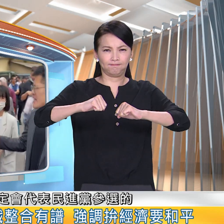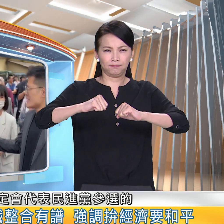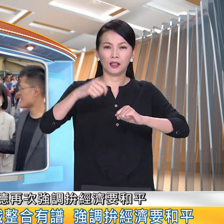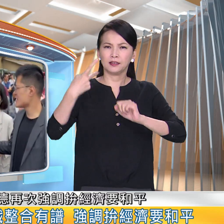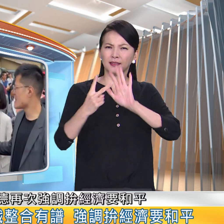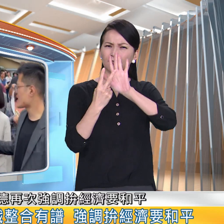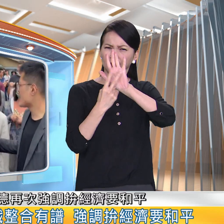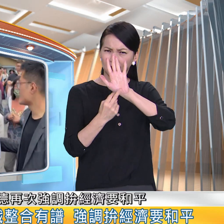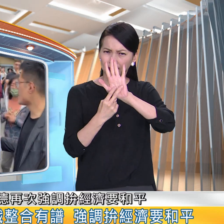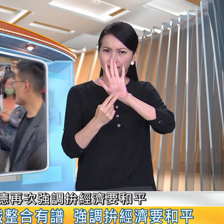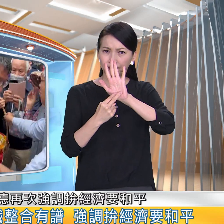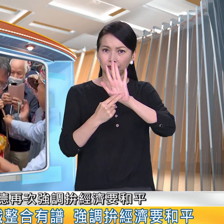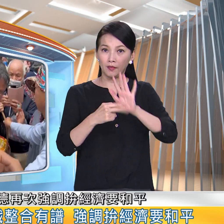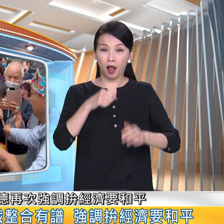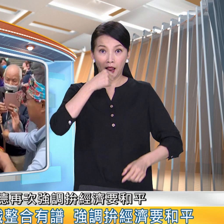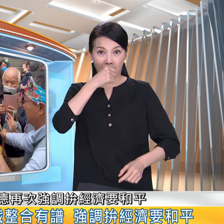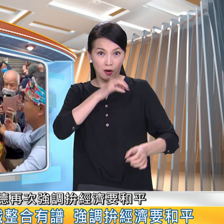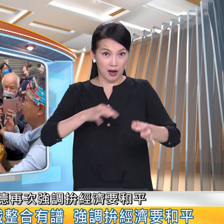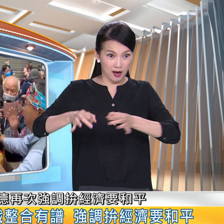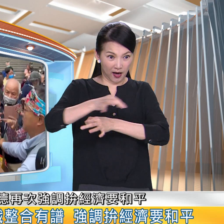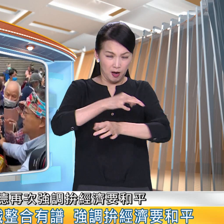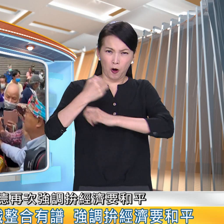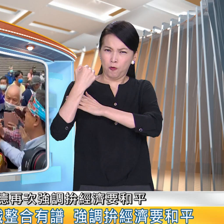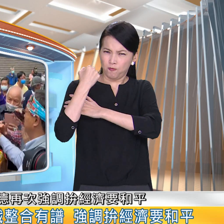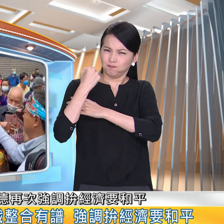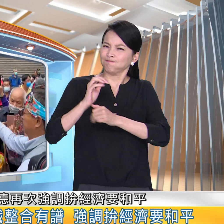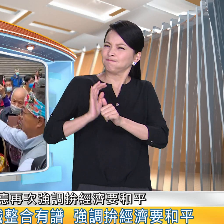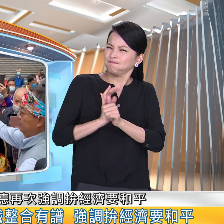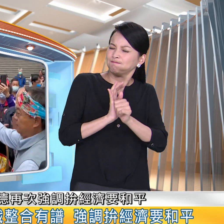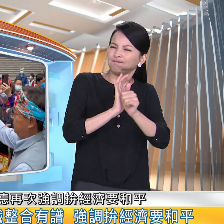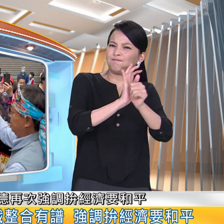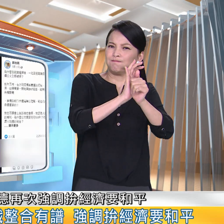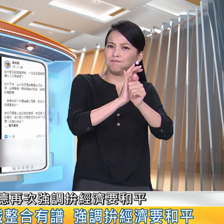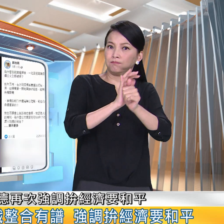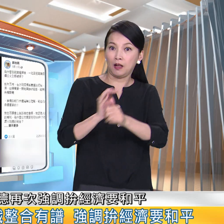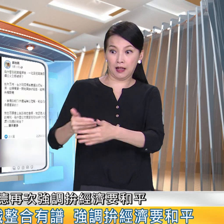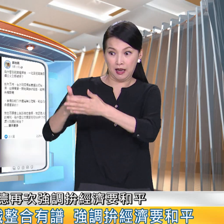德，再一次强调拼经济要和平。